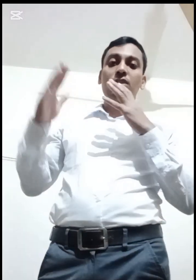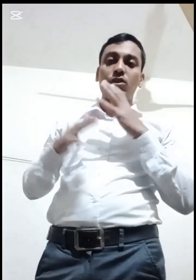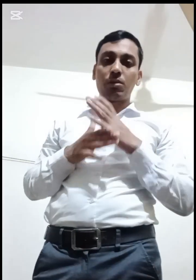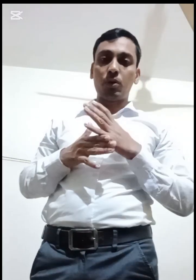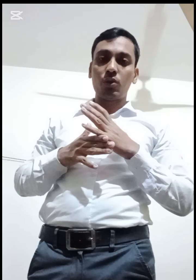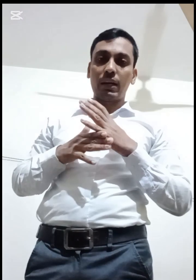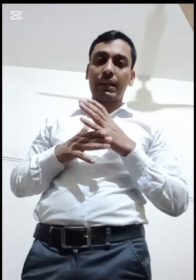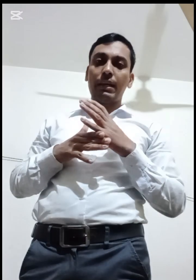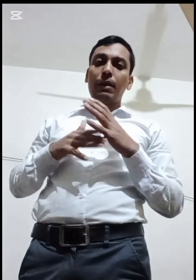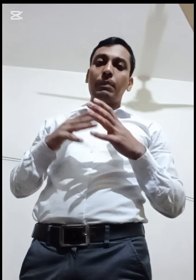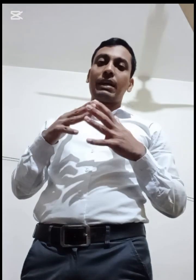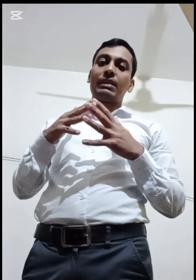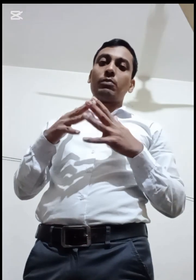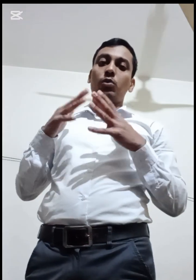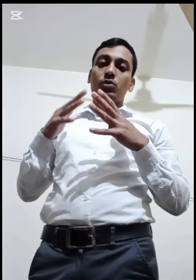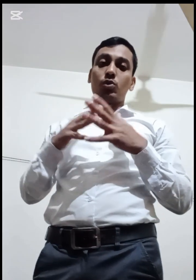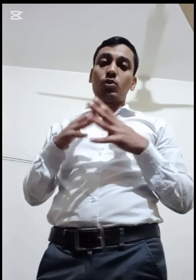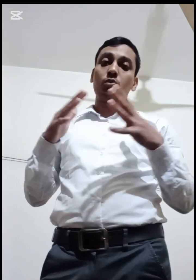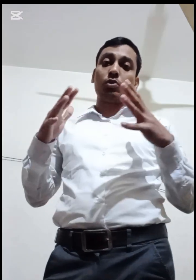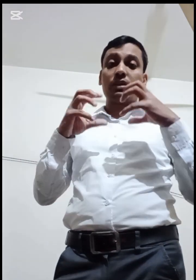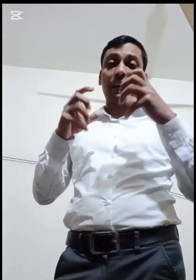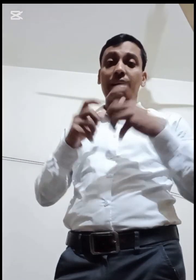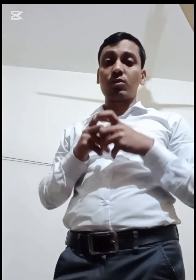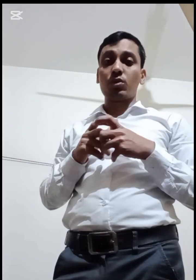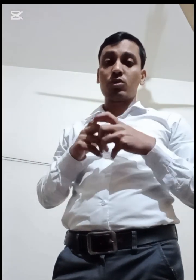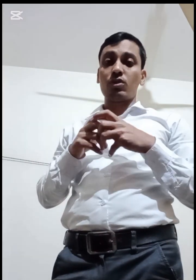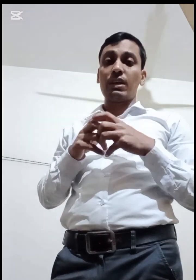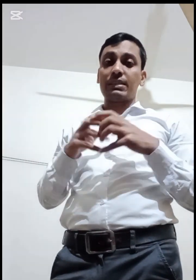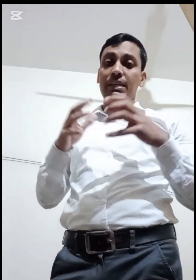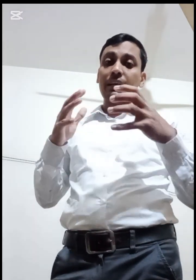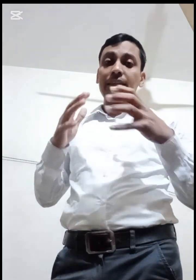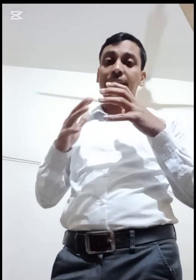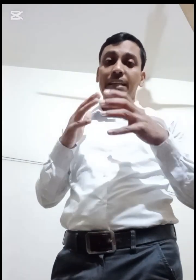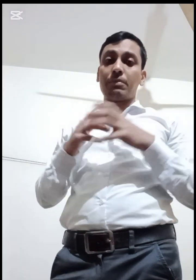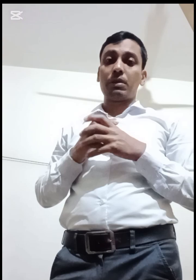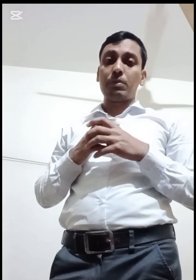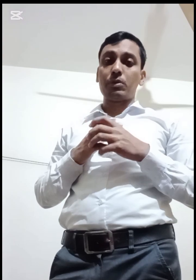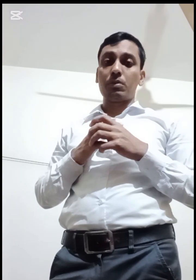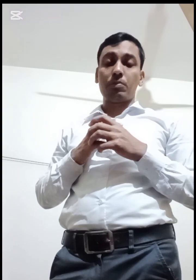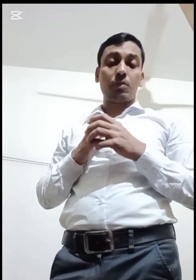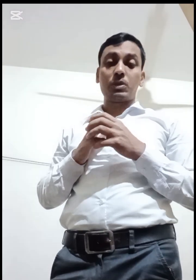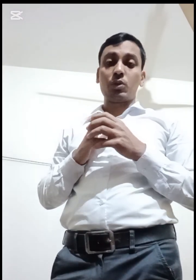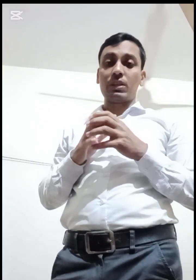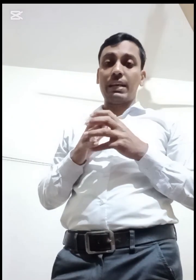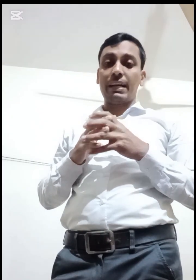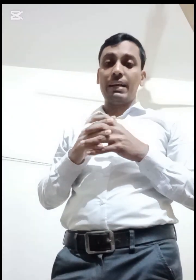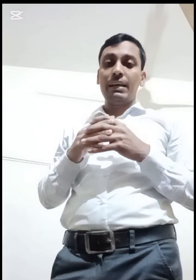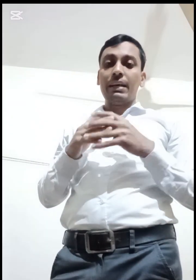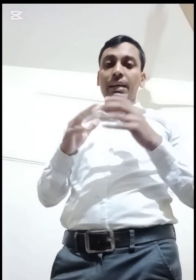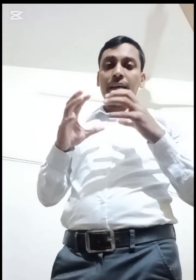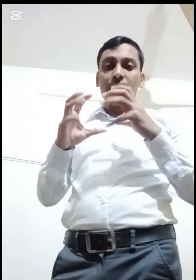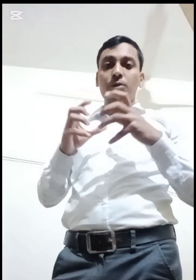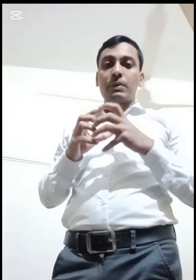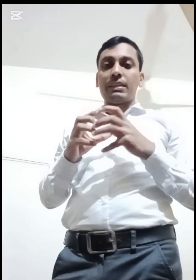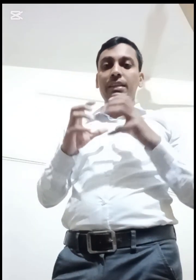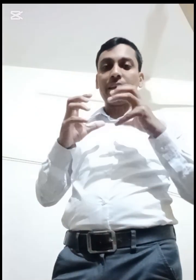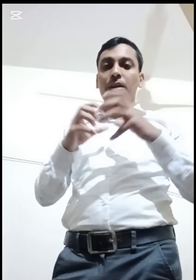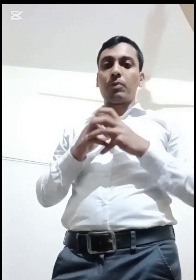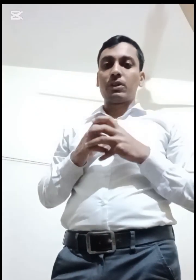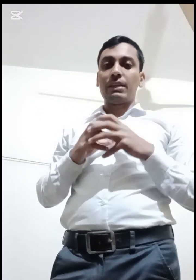দরজা বন্ধ রাখে, বা রাত্রে চোর ডাকাত কোনো কিছু যদি আসে সেক্ষেত্রে তারা প্রবেশ করতে দেয় না। এসব ক্ষেত্রে তার নিরাপত্তা দেয়